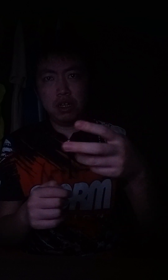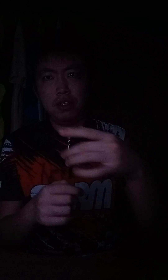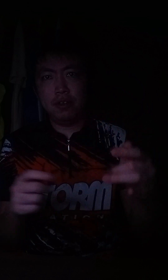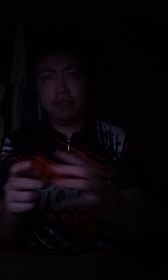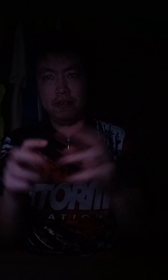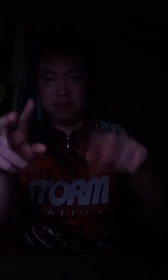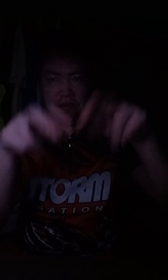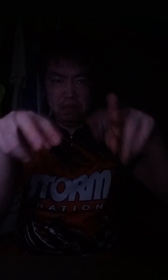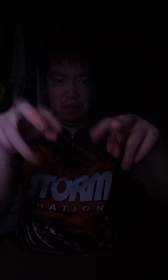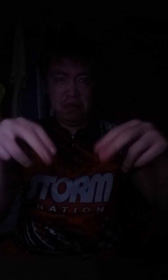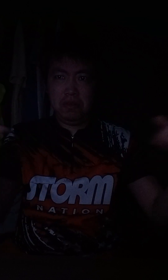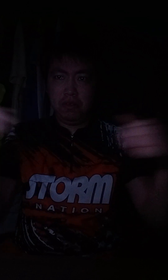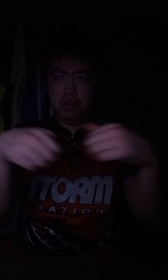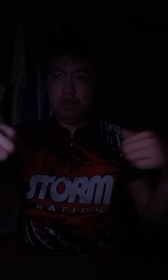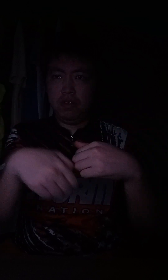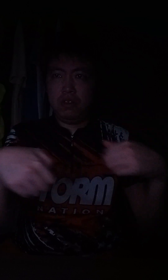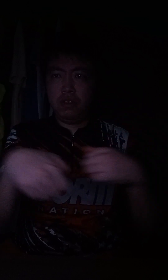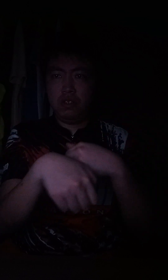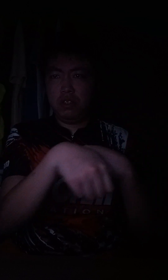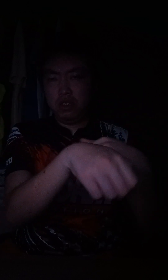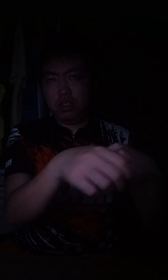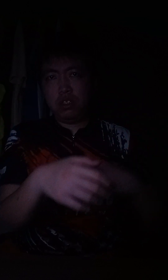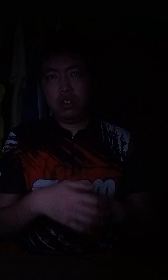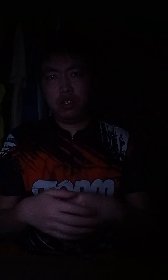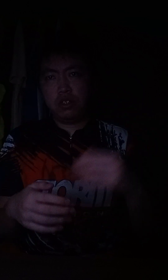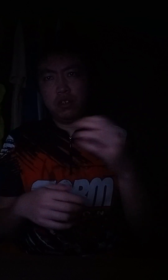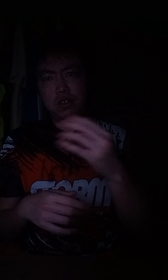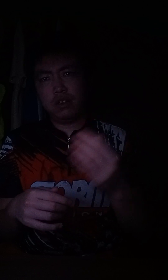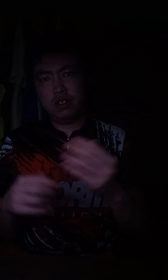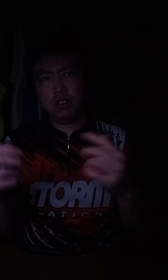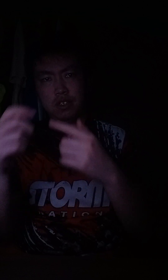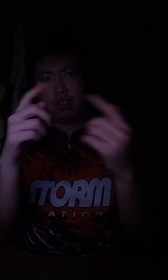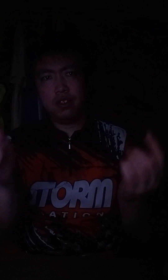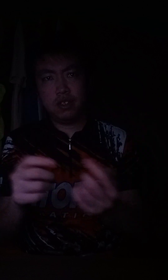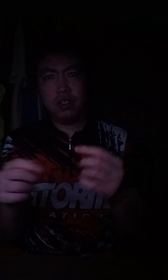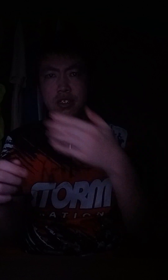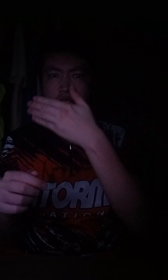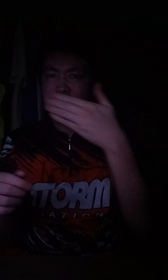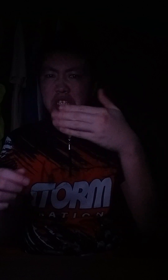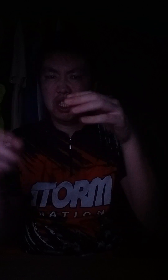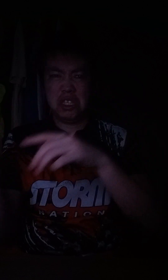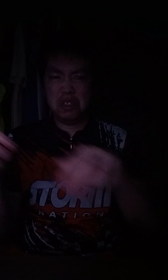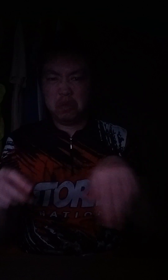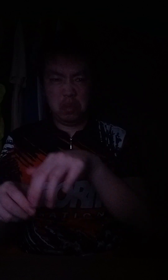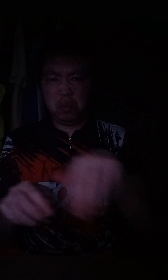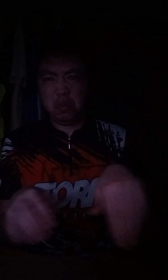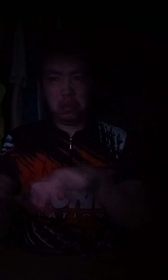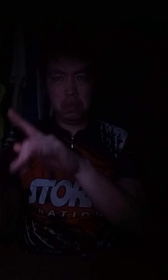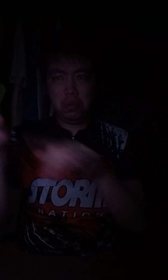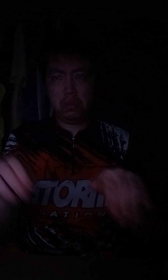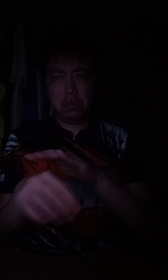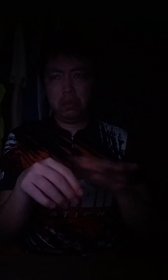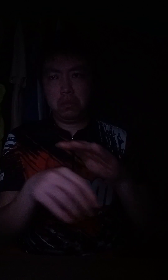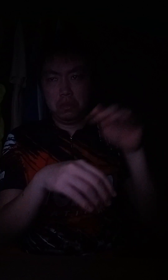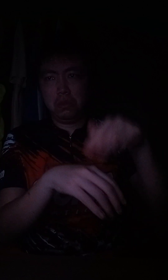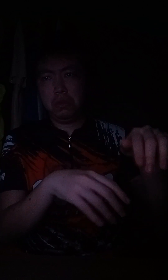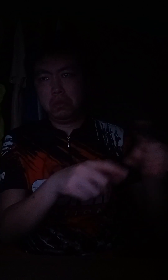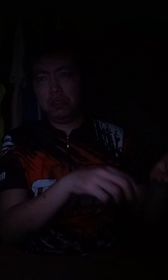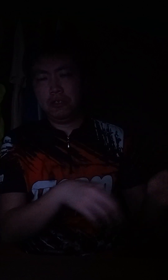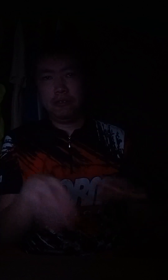앞서가던 굴착기를 들이받았습니다. 충돌의 여파로 쓰러진 화물차에서는 하얀색 페인트가 쏟아져 나왔고 뒤따르던 SUV